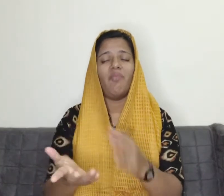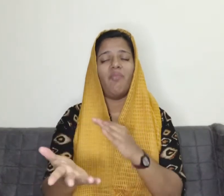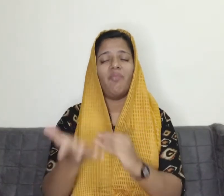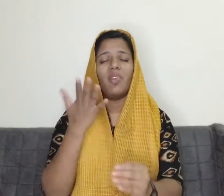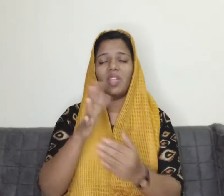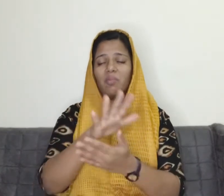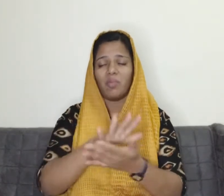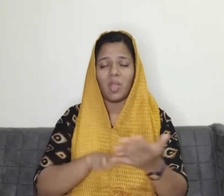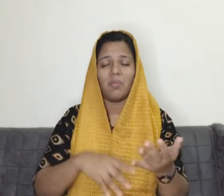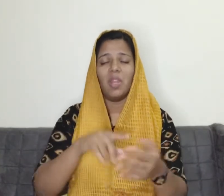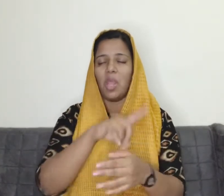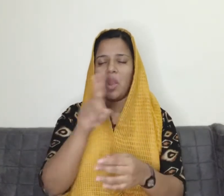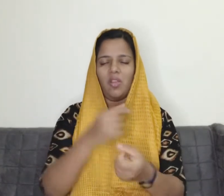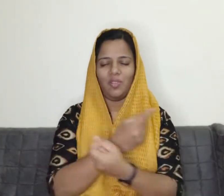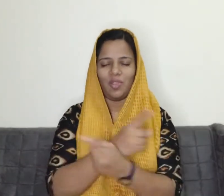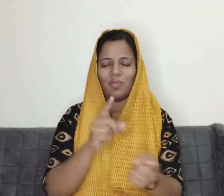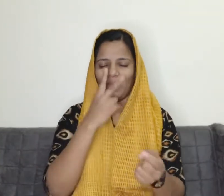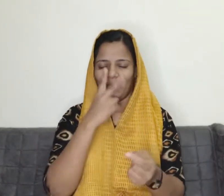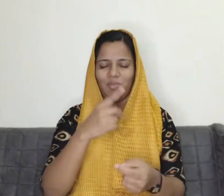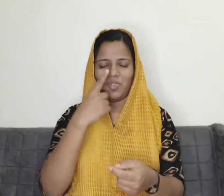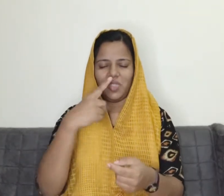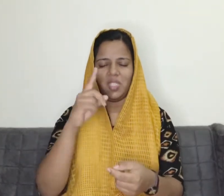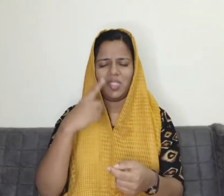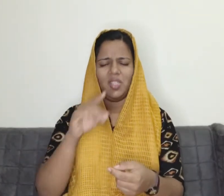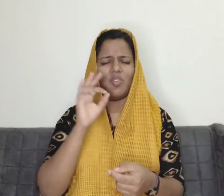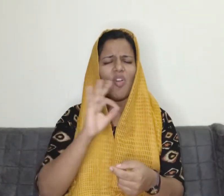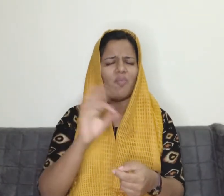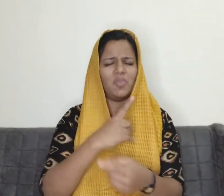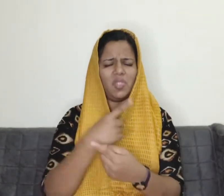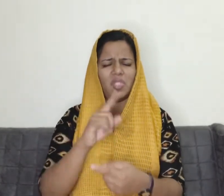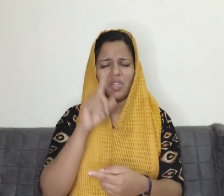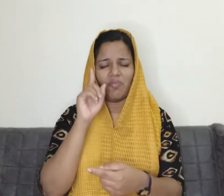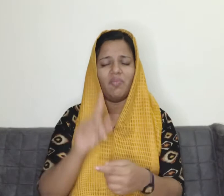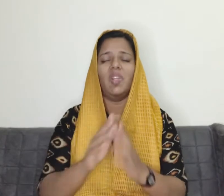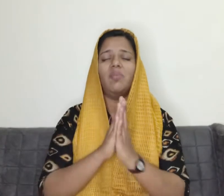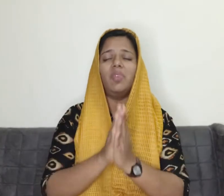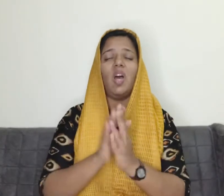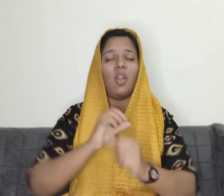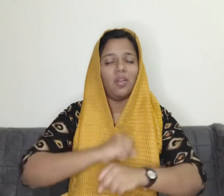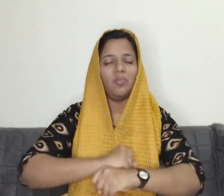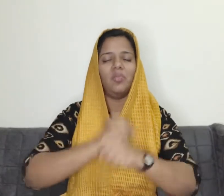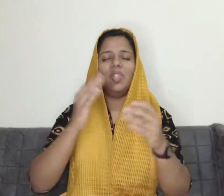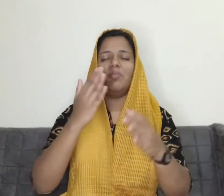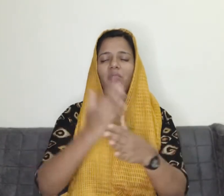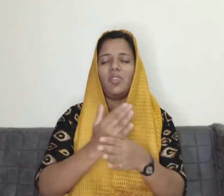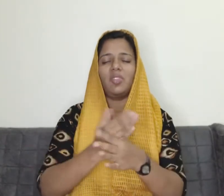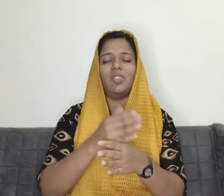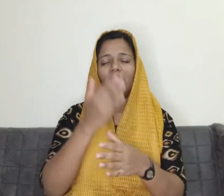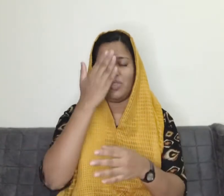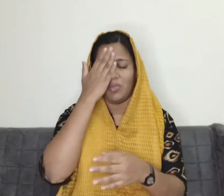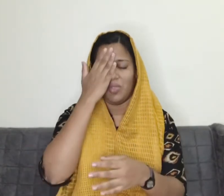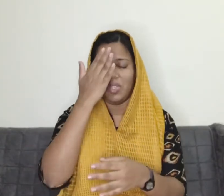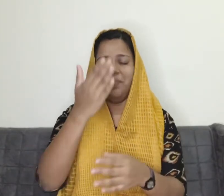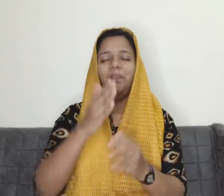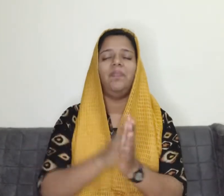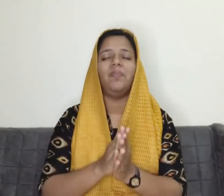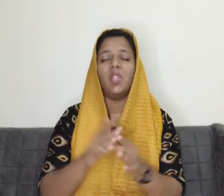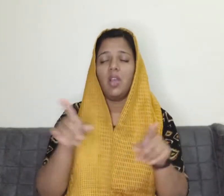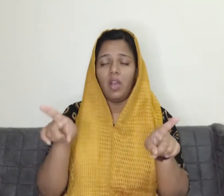വേഗത്തിൽ അധികാരികളുടെ ഹൃദയം തൻ്റെ കുഞ്ഞുങ്ങൾക്ക് അനുകൂലമായി മാറട്ടെ. അത്ഭുതകരമായ ചില പ്രവൃത്തികൾ കർത്താവെ അങ്ങ് ചെയ്യുന്നതിനായിട്ട് സ്തോത്രം ചെയ്യുന്നു. അതുപോലെ